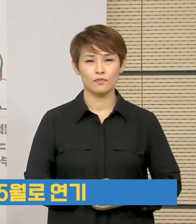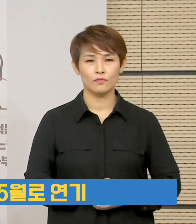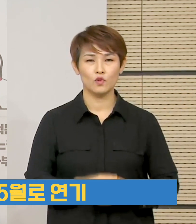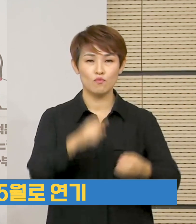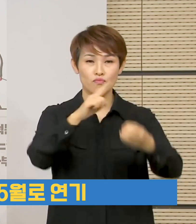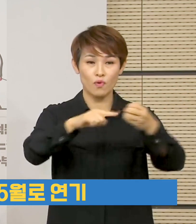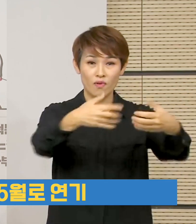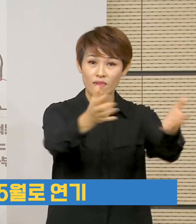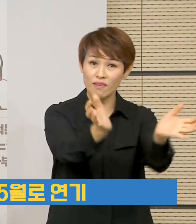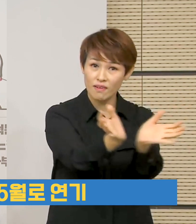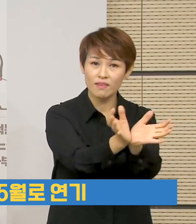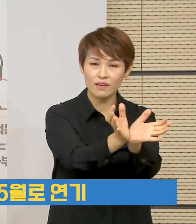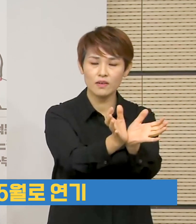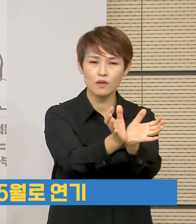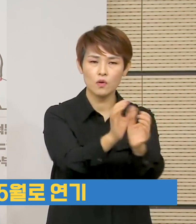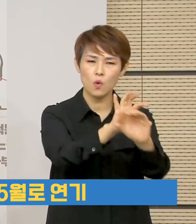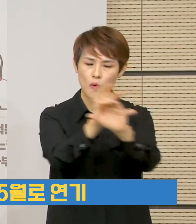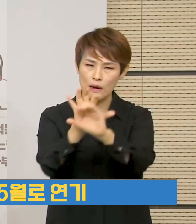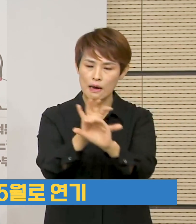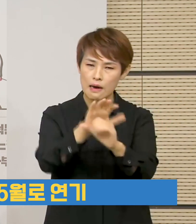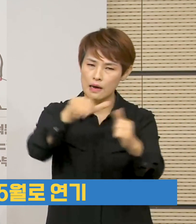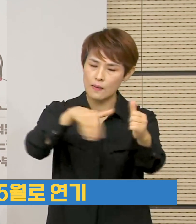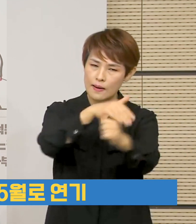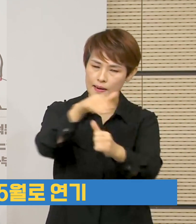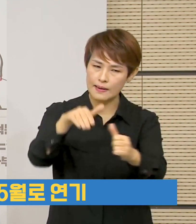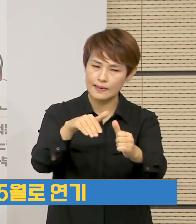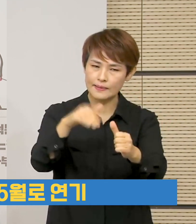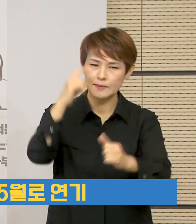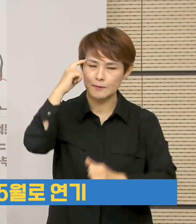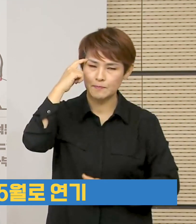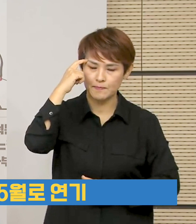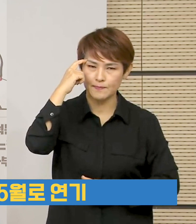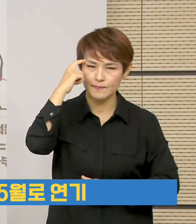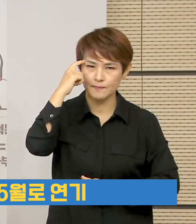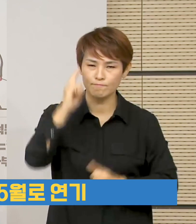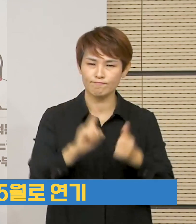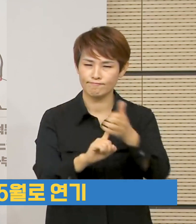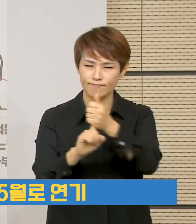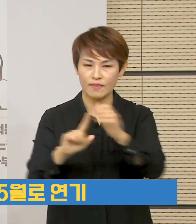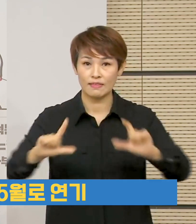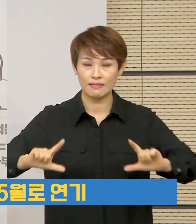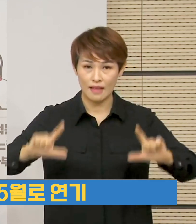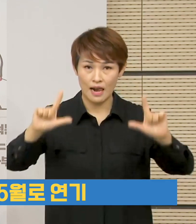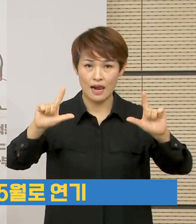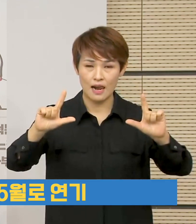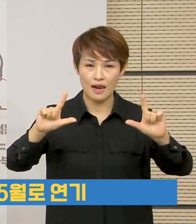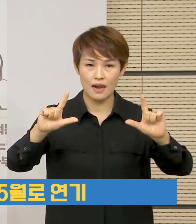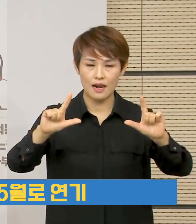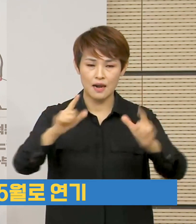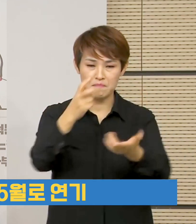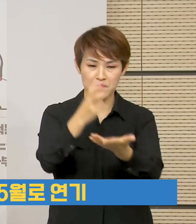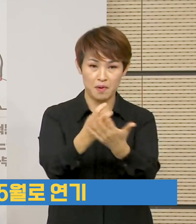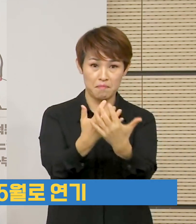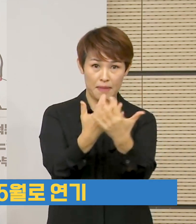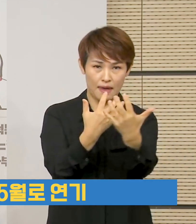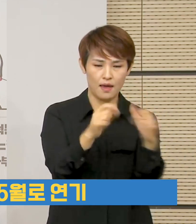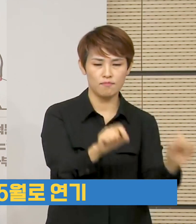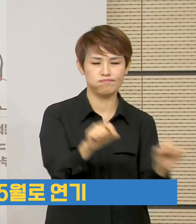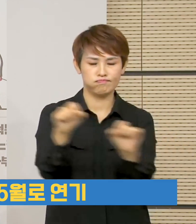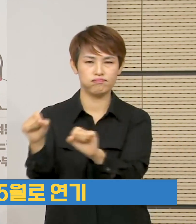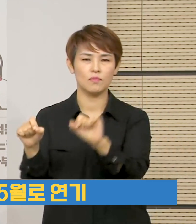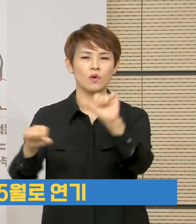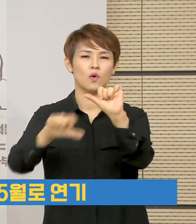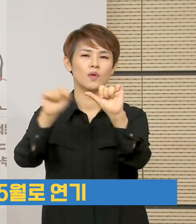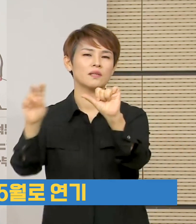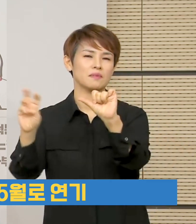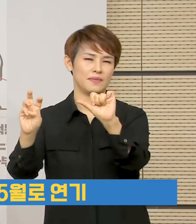서는 커 러나 1구 상황을 고려하여 부처님 오신 날에 봉축 법어 의식을 한 달 후인 5월 30일로 영재